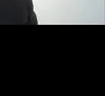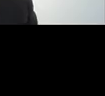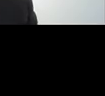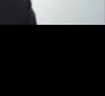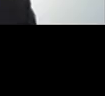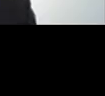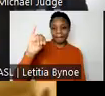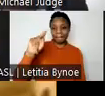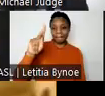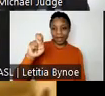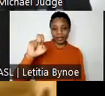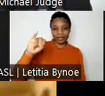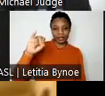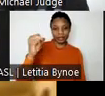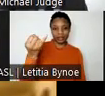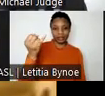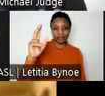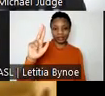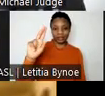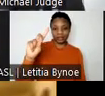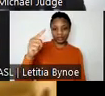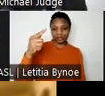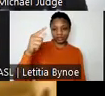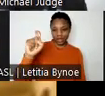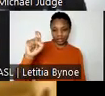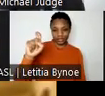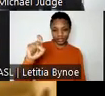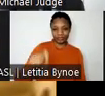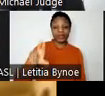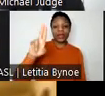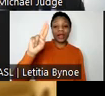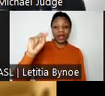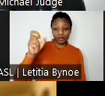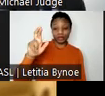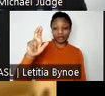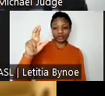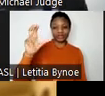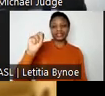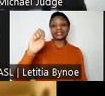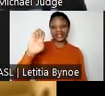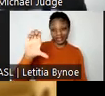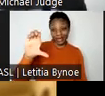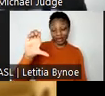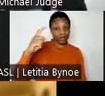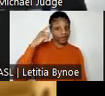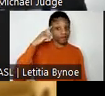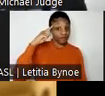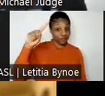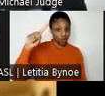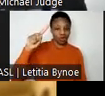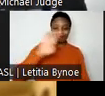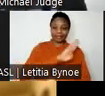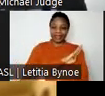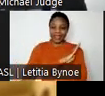Mike Jorge Hola Mike Él es mi colega él es el subsecretario de